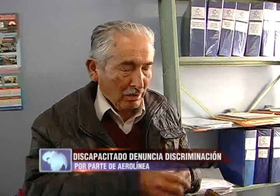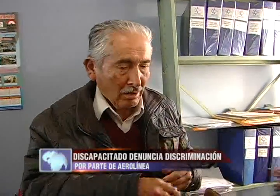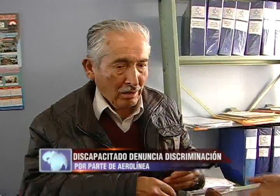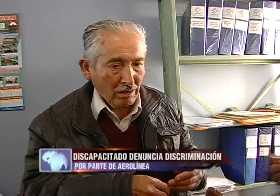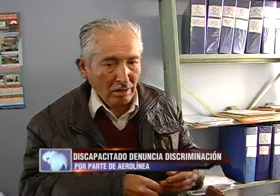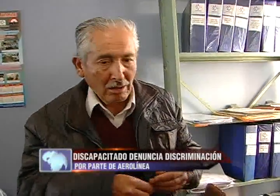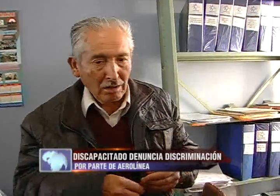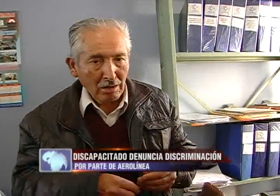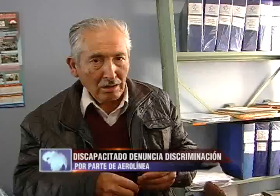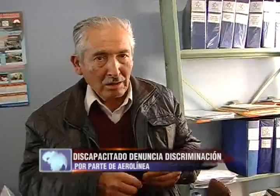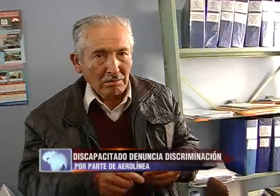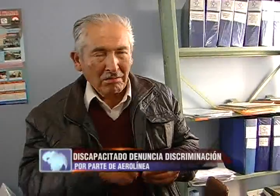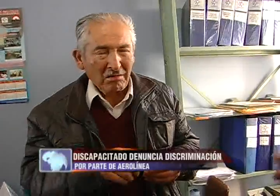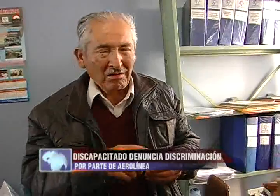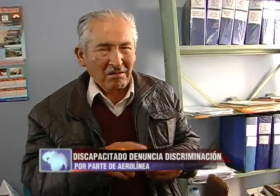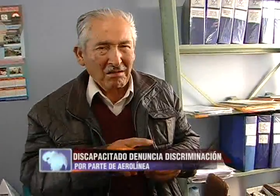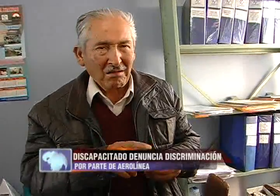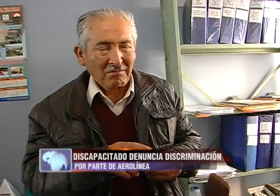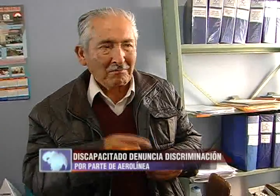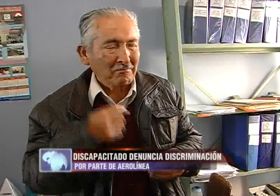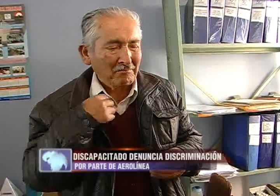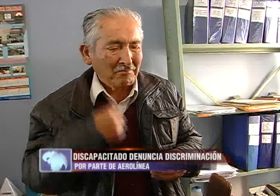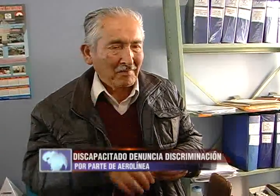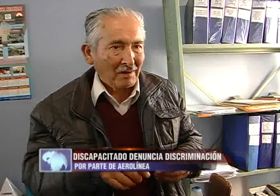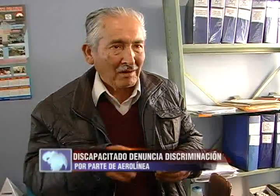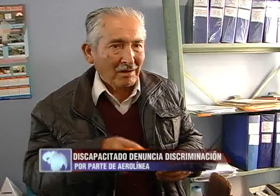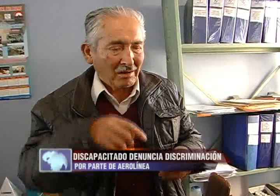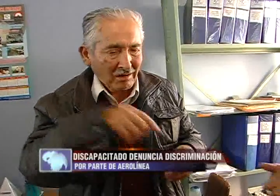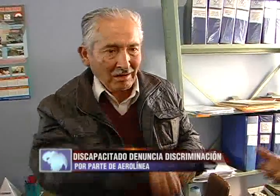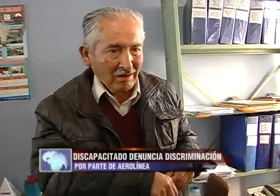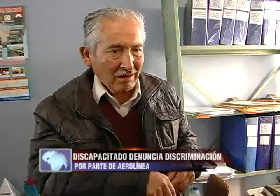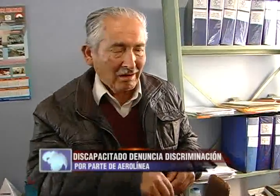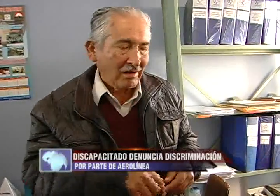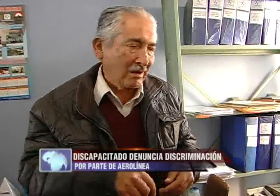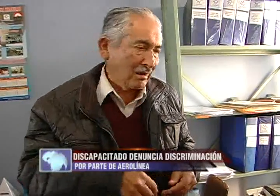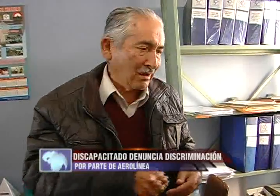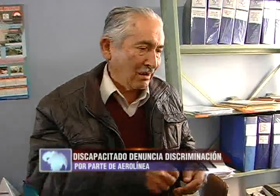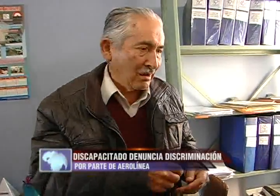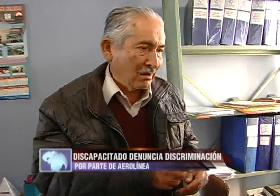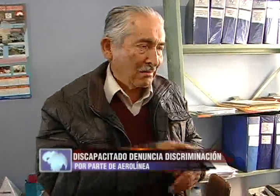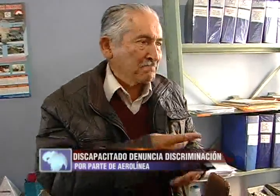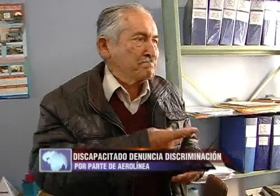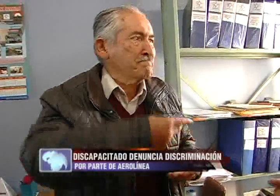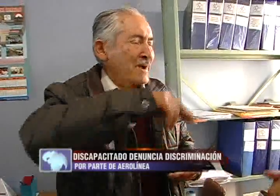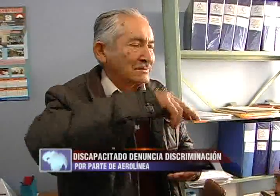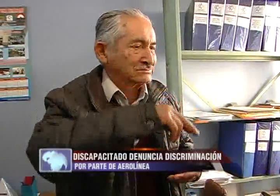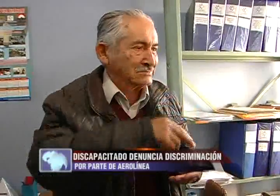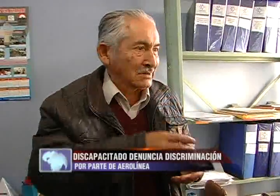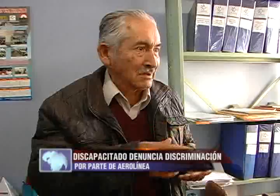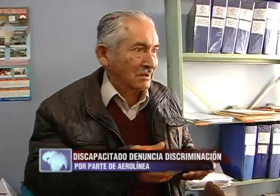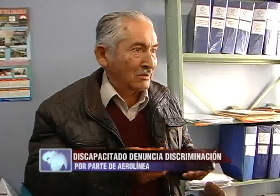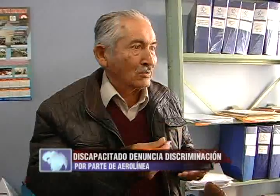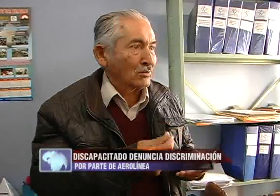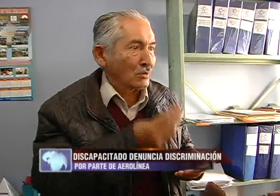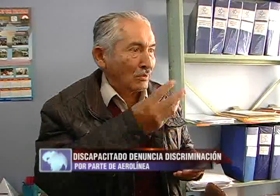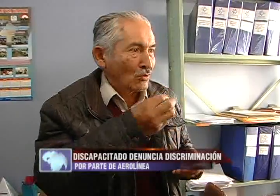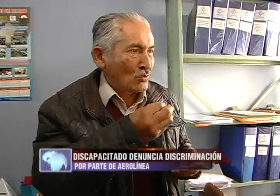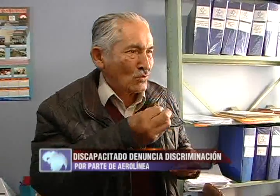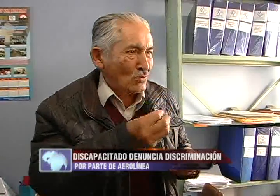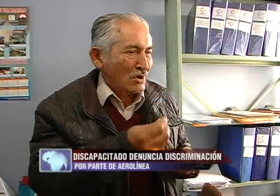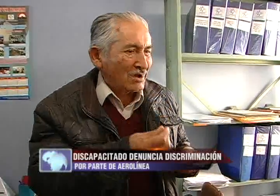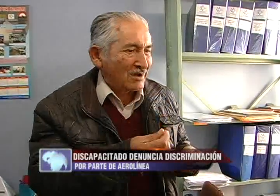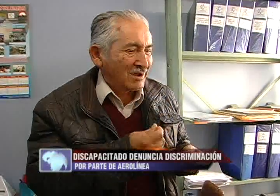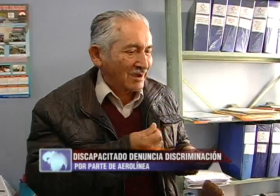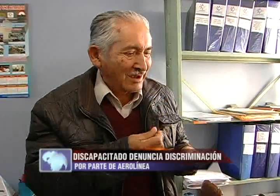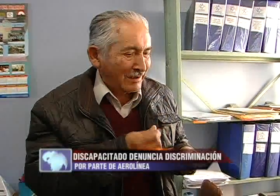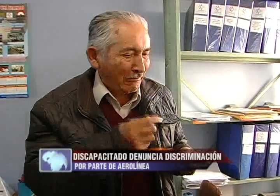informes desmintiendo la versión del agraviado, por lo que solicitan que se efectúe una sanción a esta línea aérea porque no sería la primera vez que